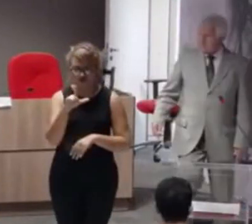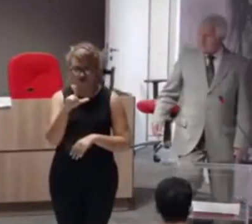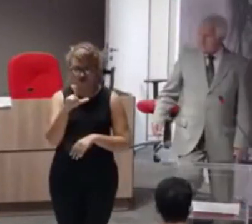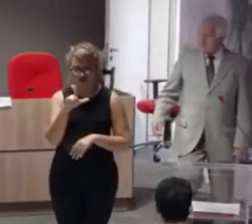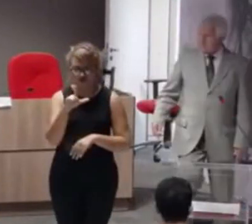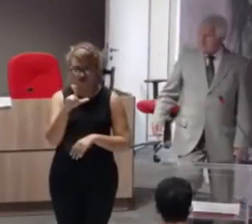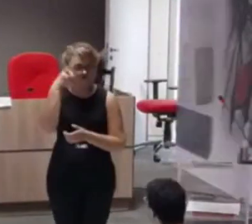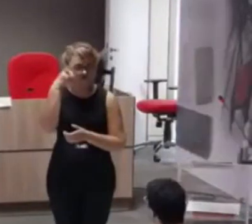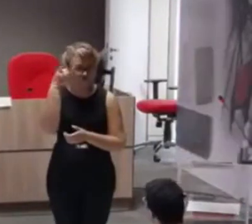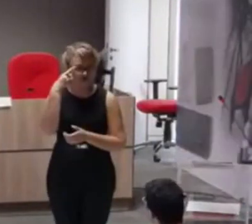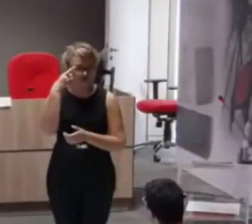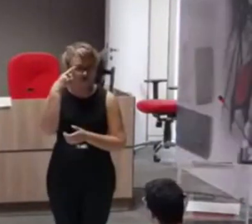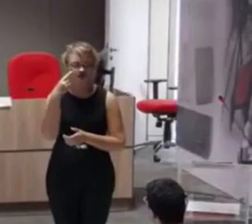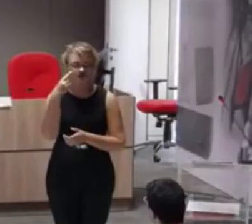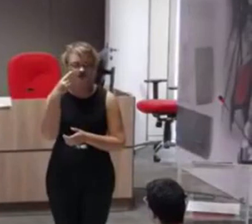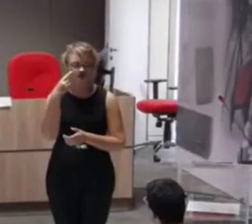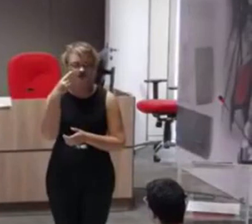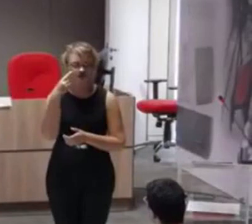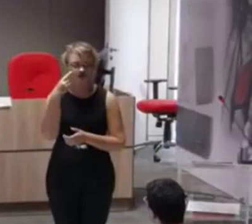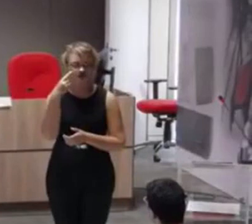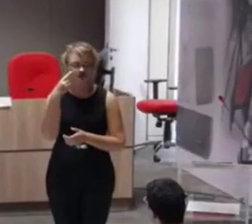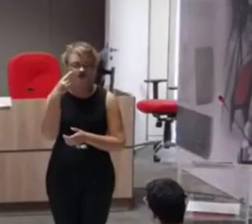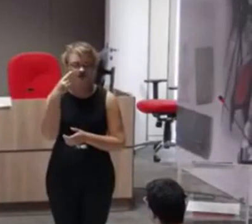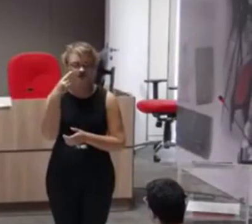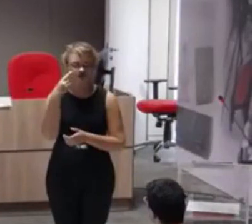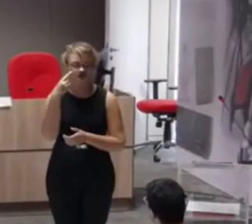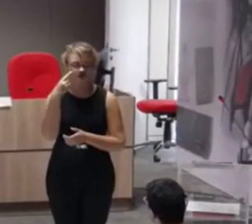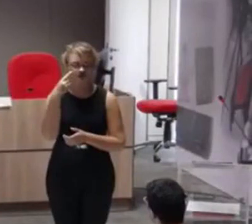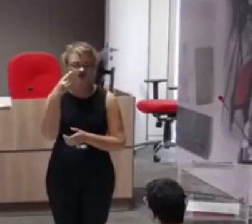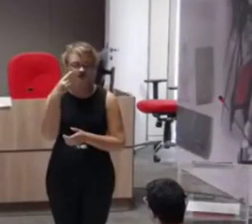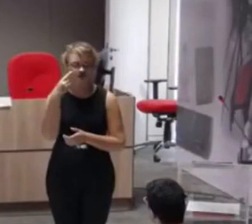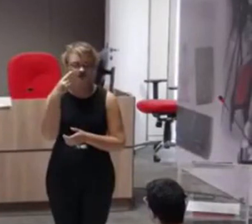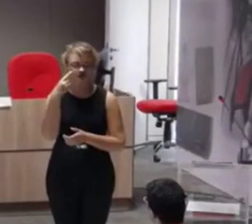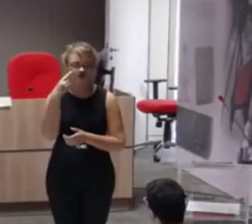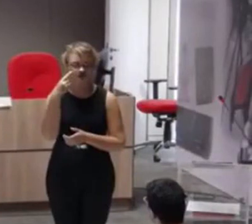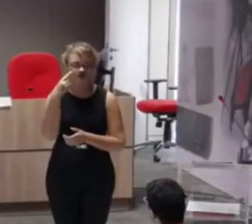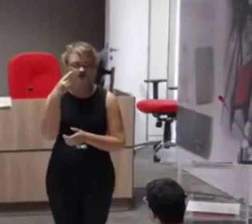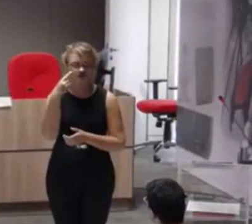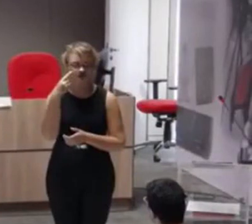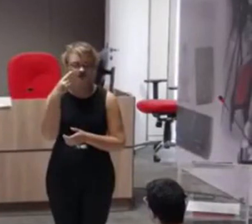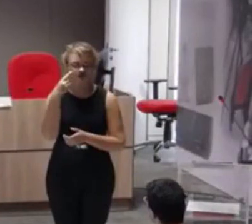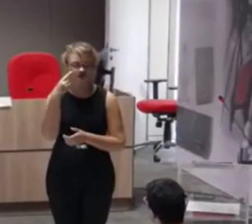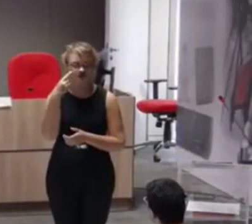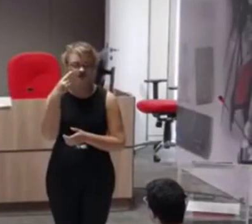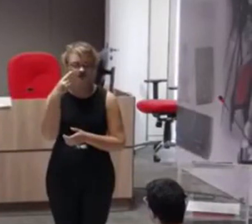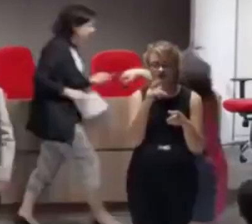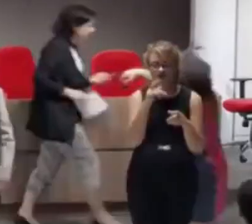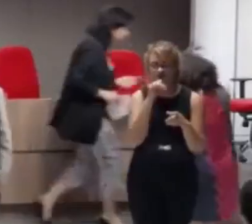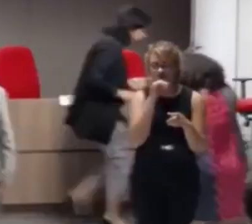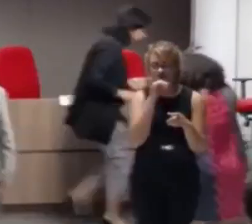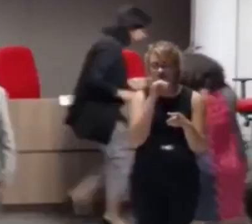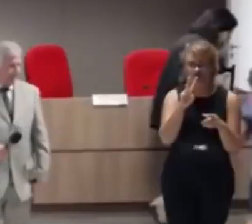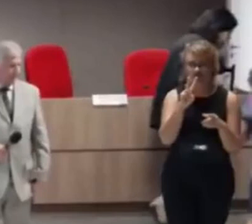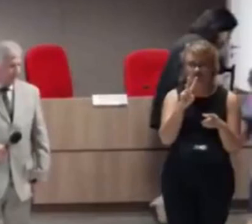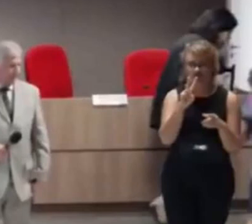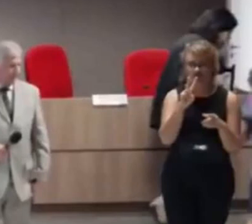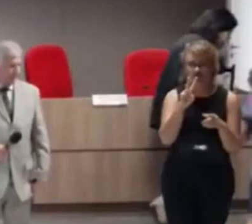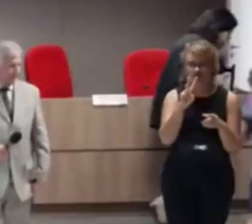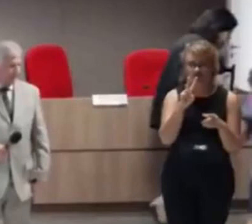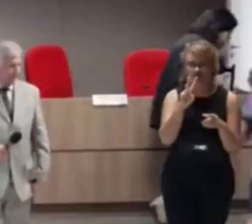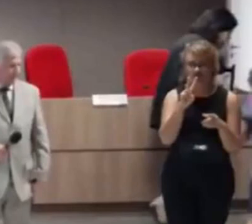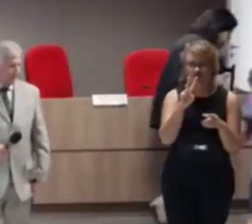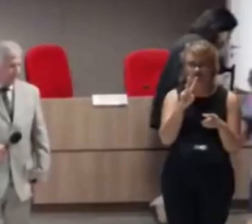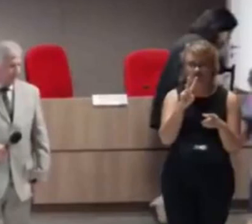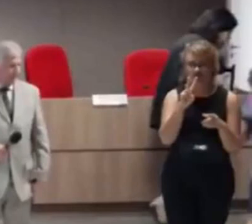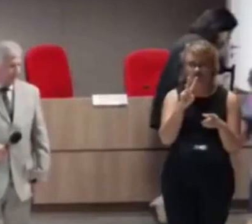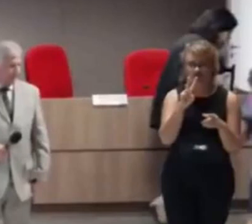deputada extremamente comprometida com a pauta dos direitos sociais. Inclusive, quanto à questão das NRs, eu já estou ciente de